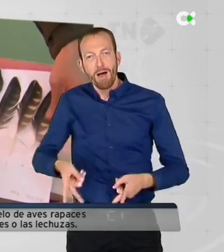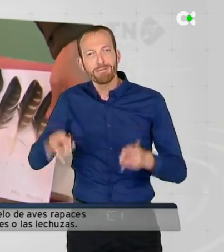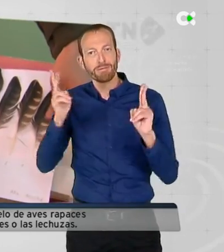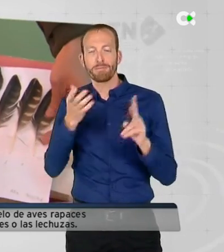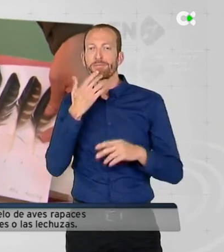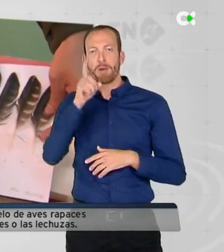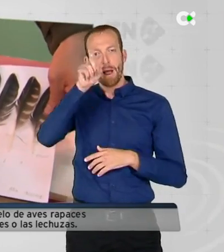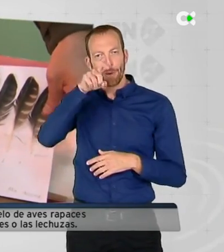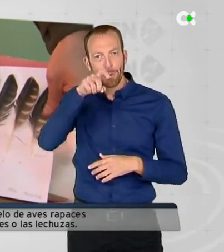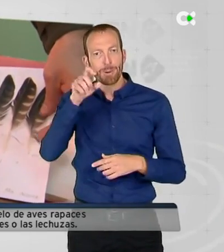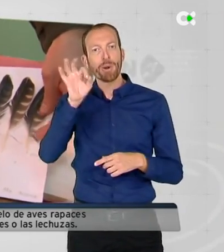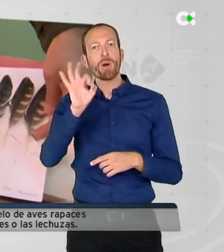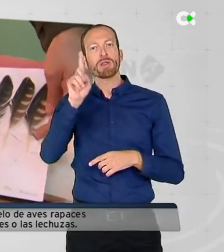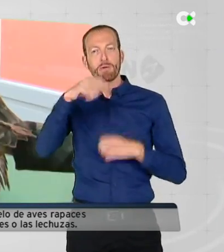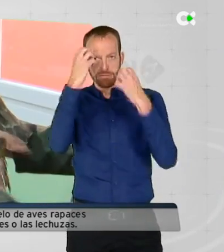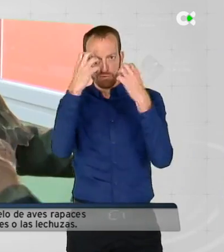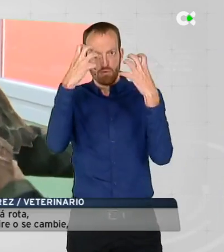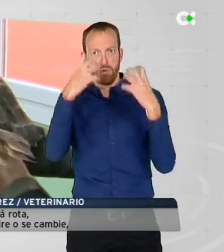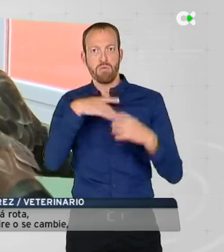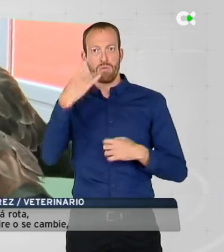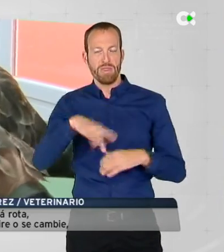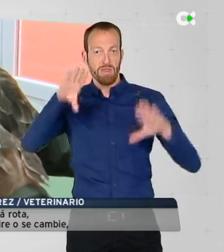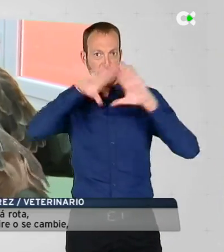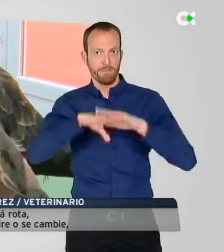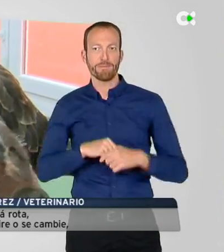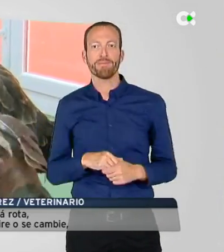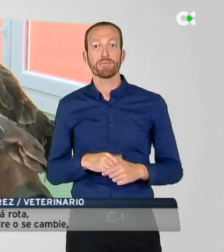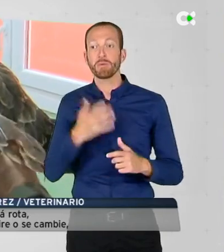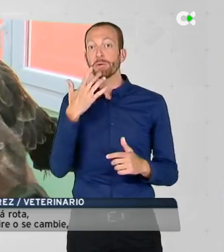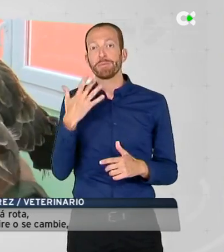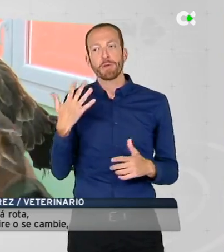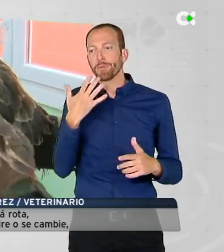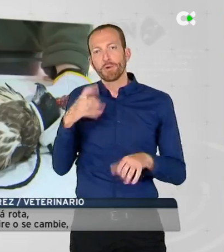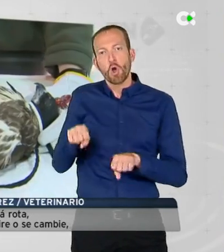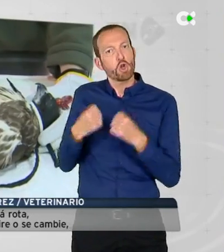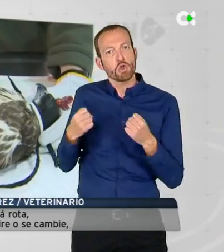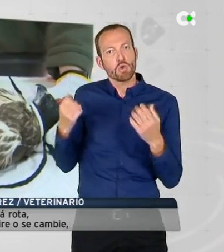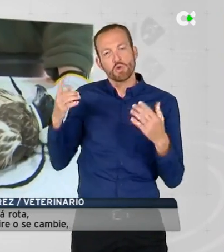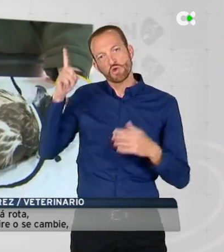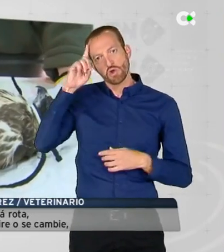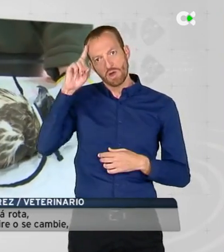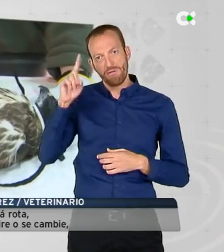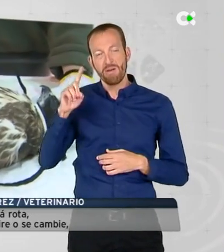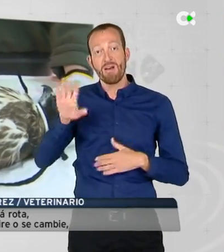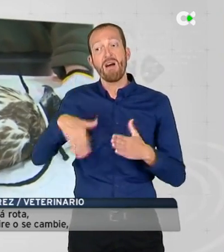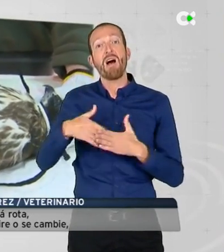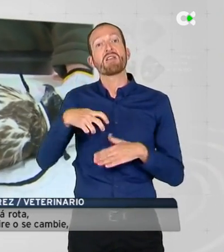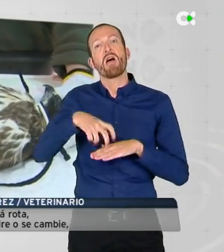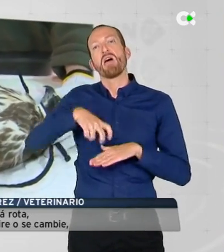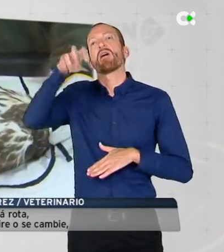rapaces como los halcones o las lechuzas. Si está rota, el animal no es consciente que está rota, entonces hasta que se tire o